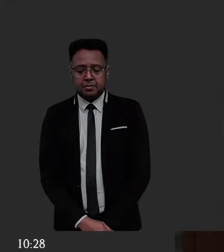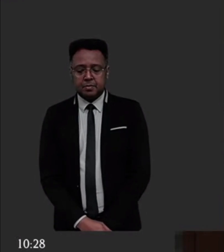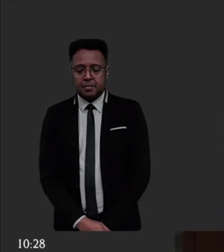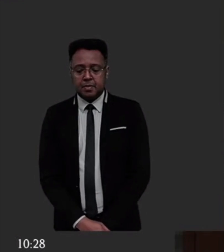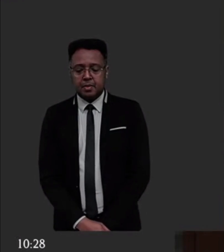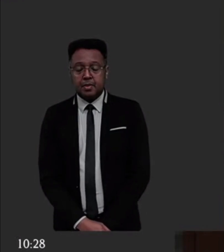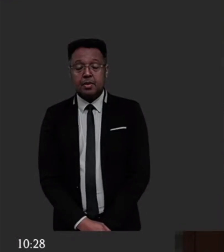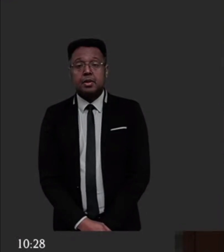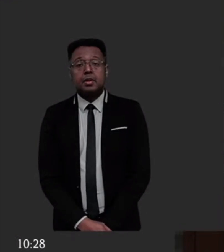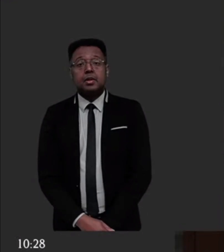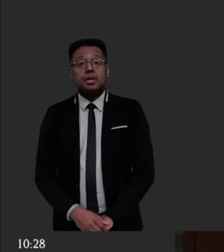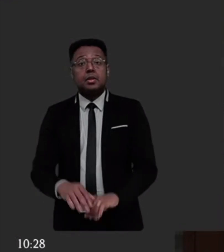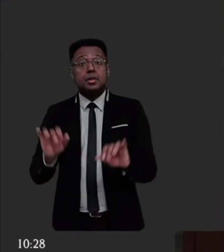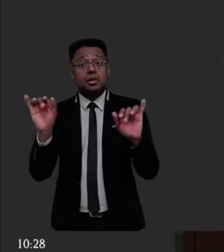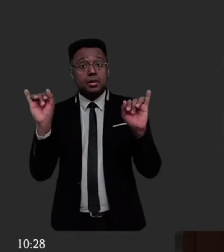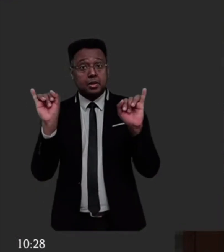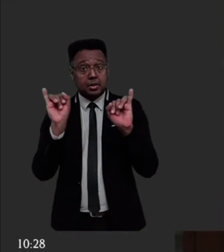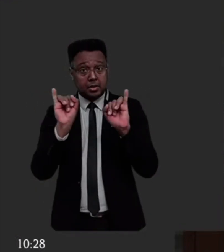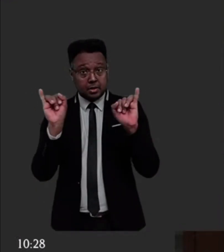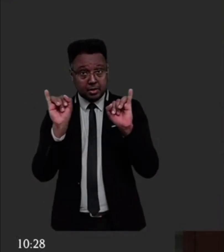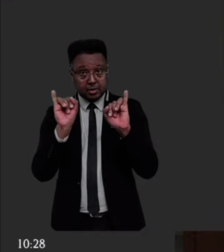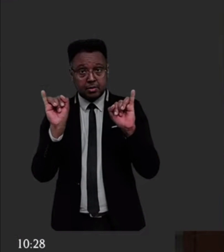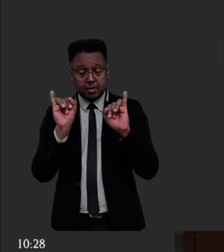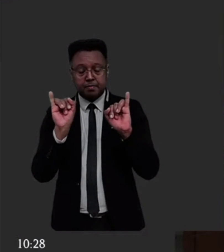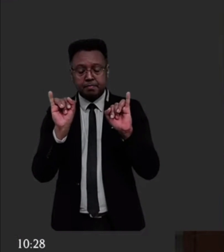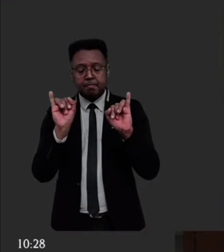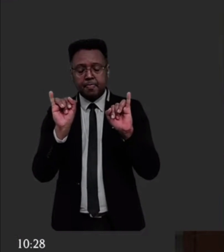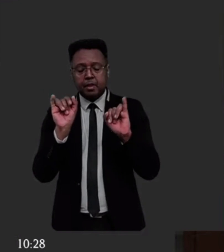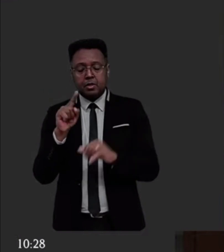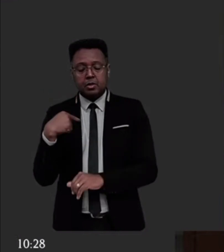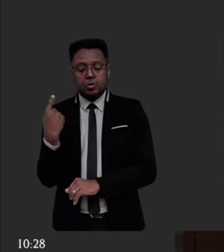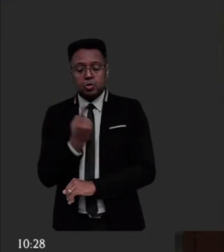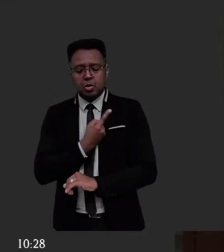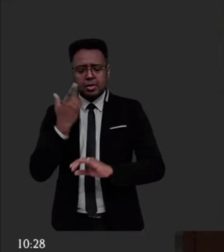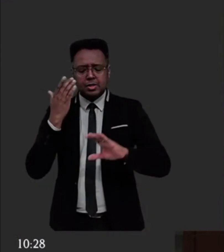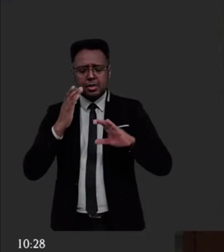Ainda cantamos, terminando esse último verso, seguir-te